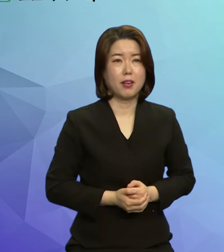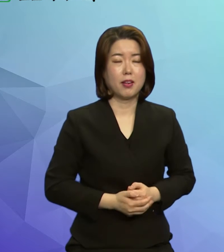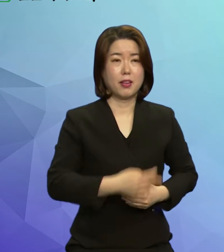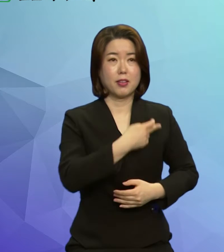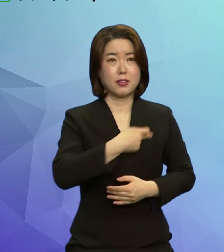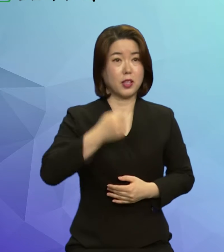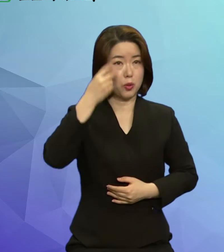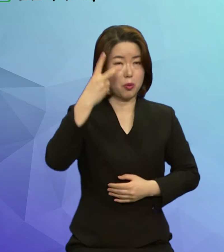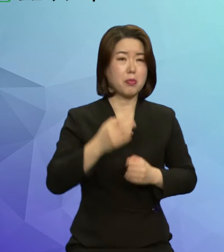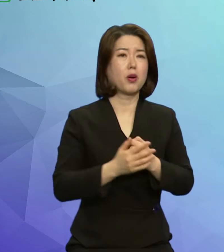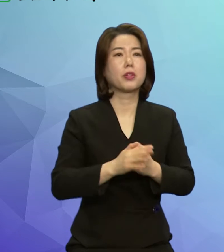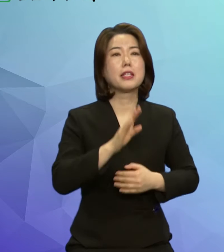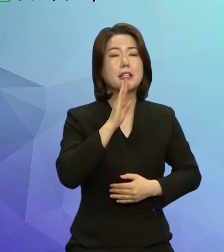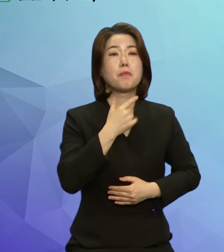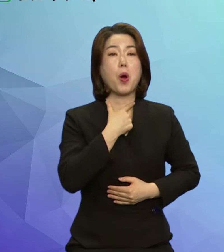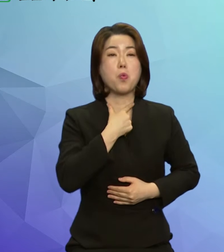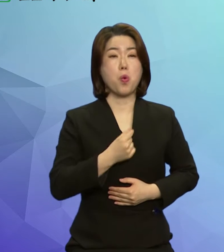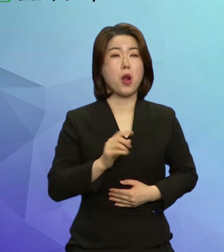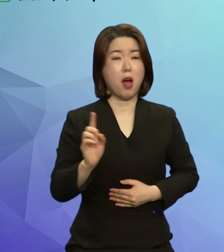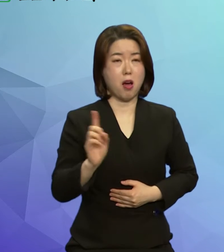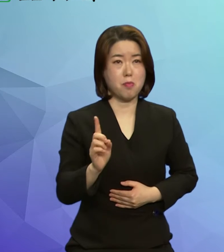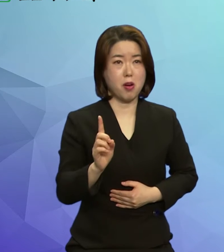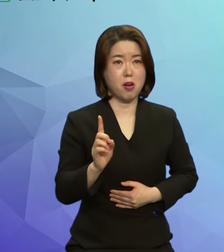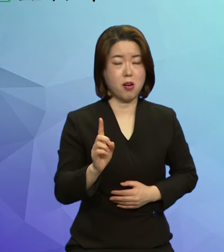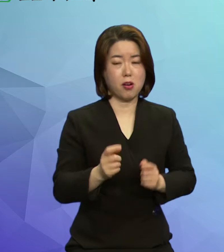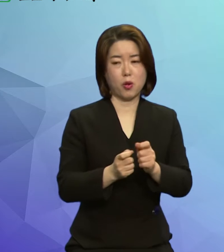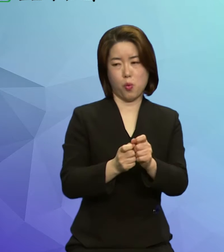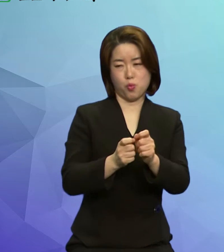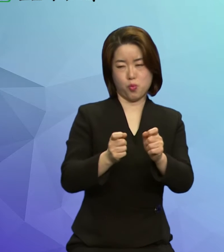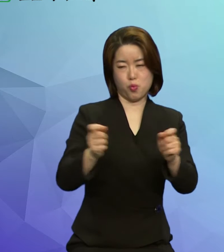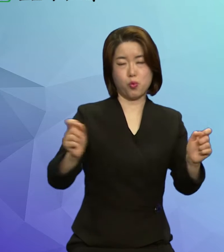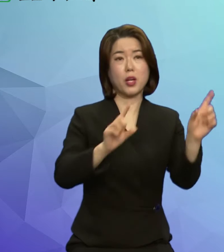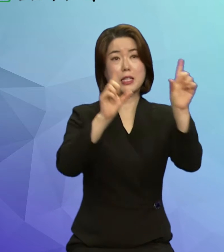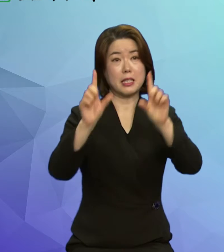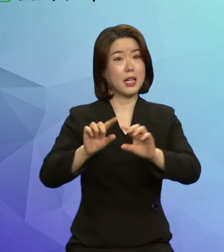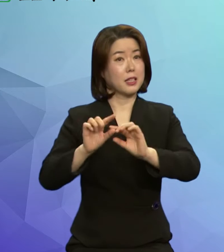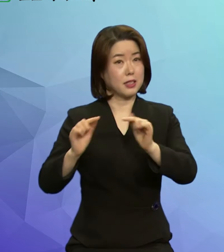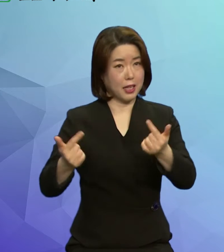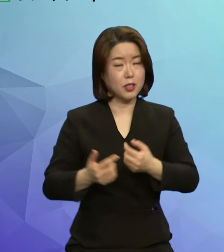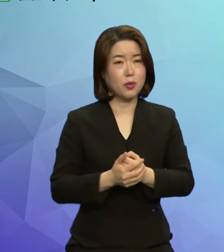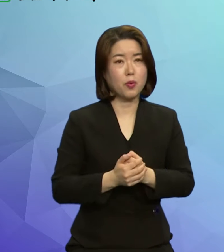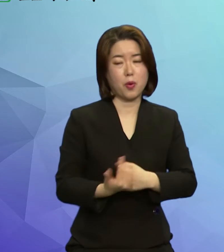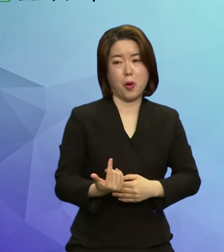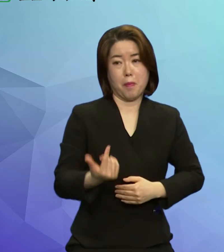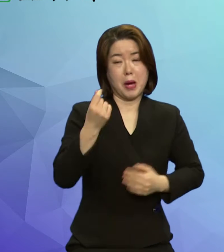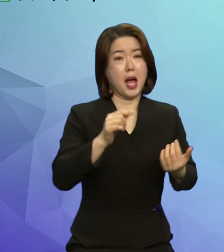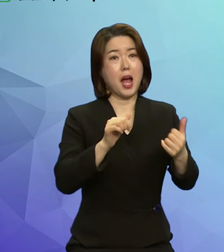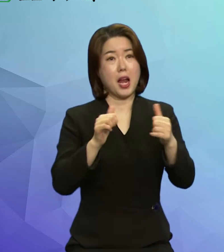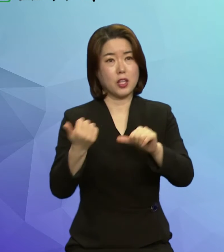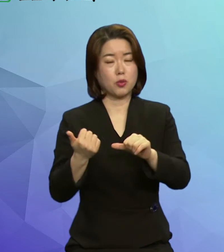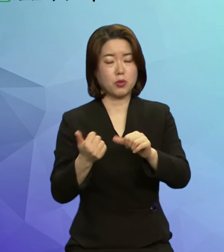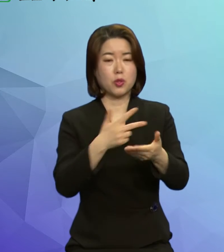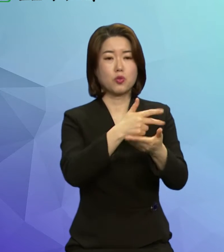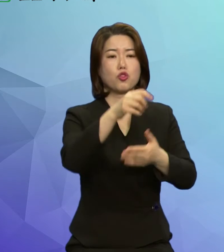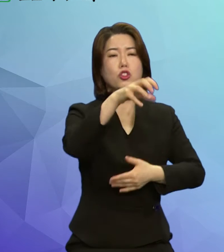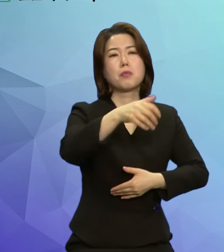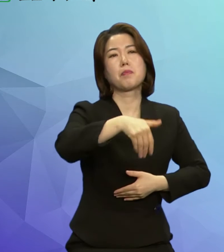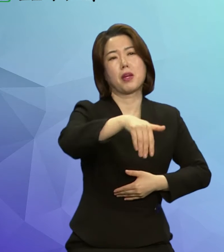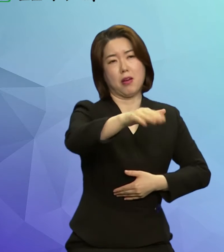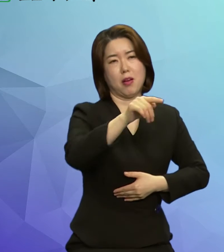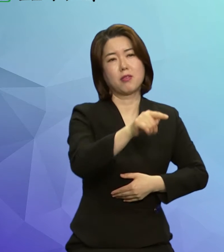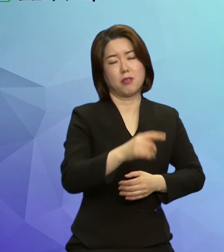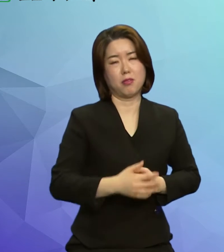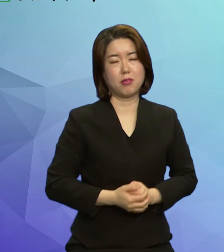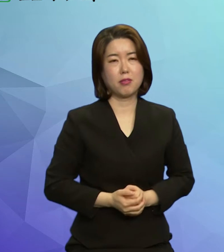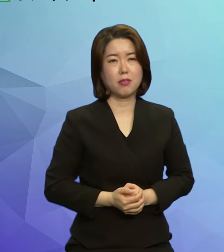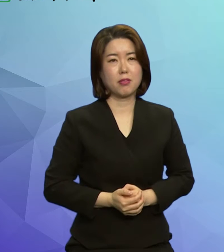사도 바울이 정말 원했던 것은 오래 사는 것이 아니고 빨리 죽어서 주님 앞에 가는